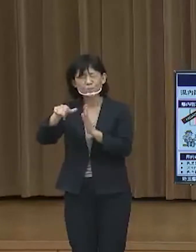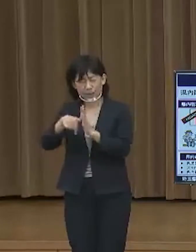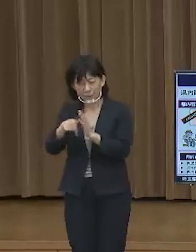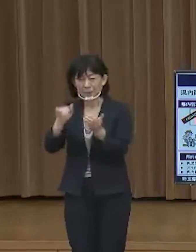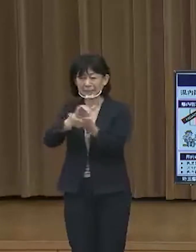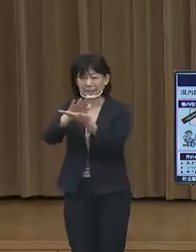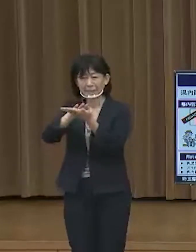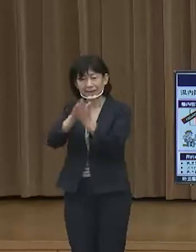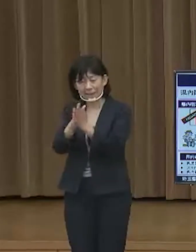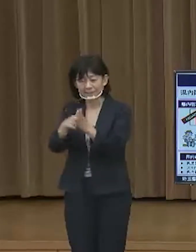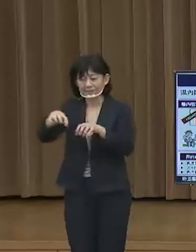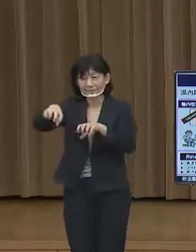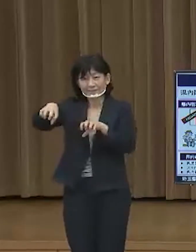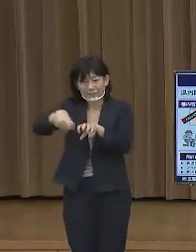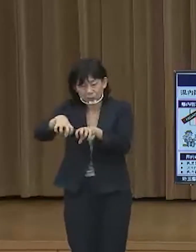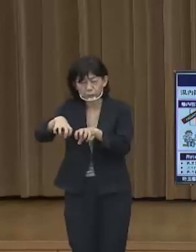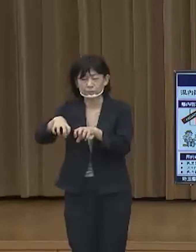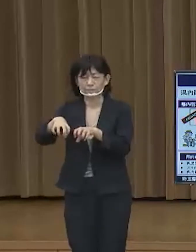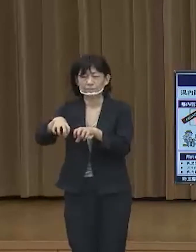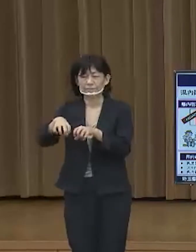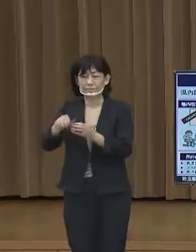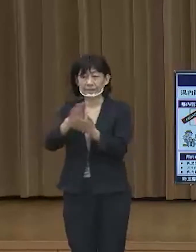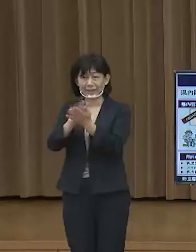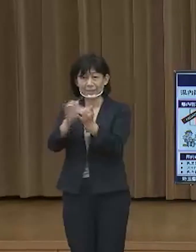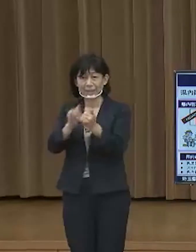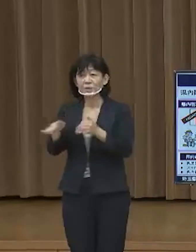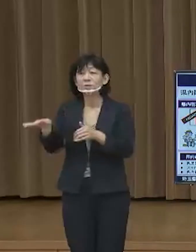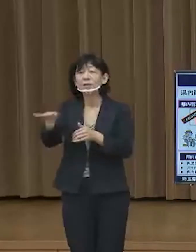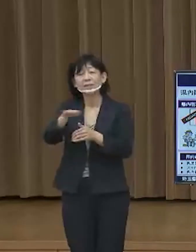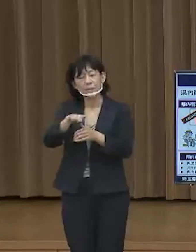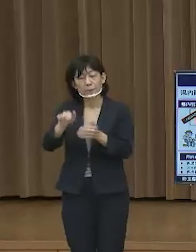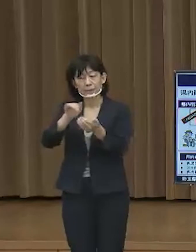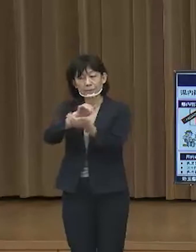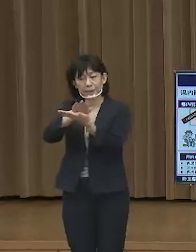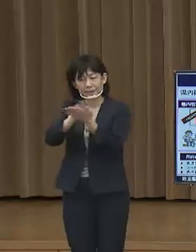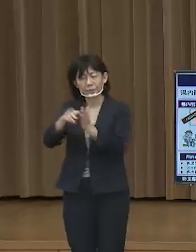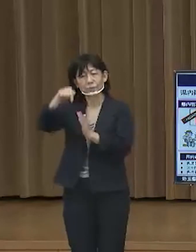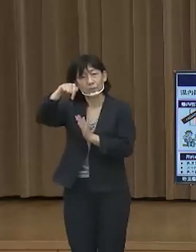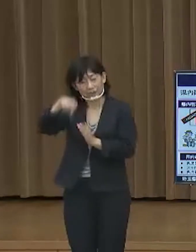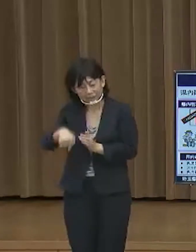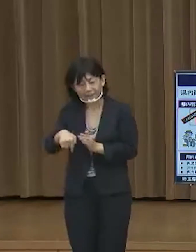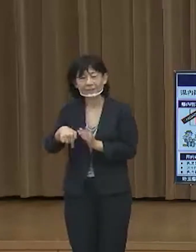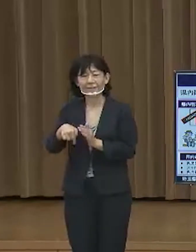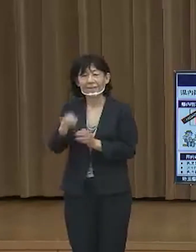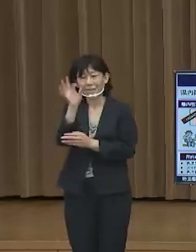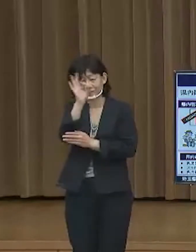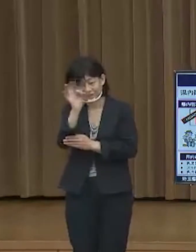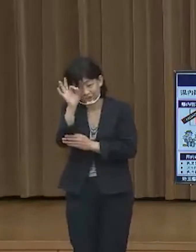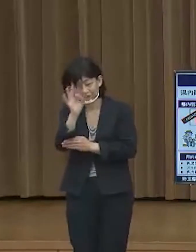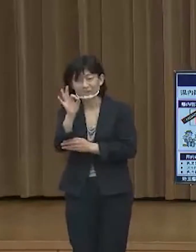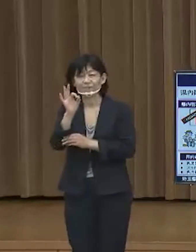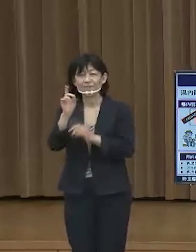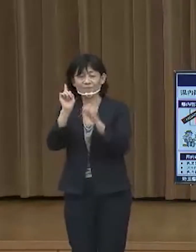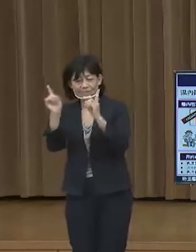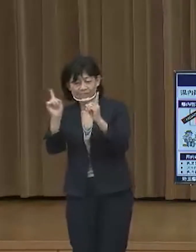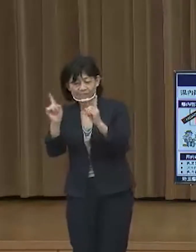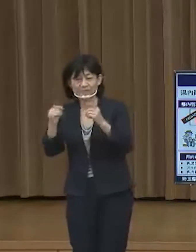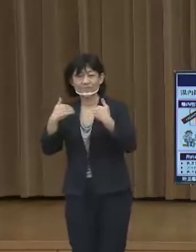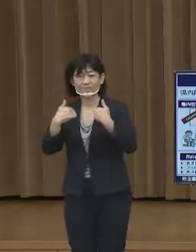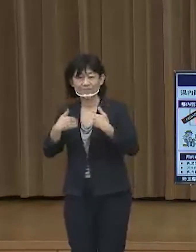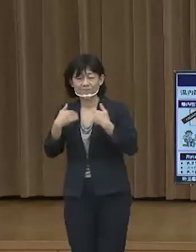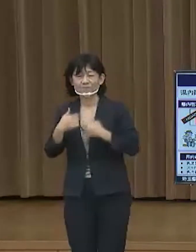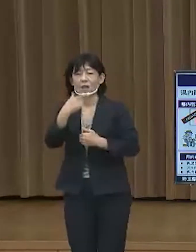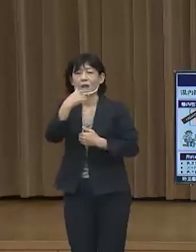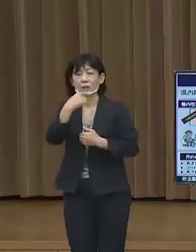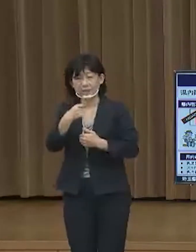県、埼玉県民の皆様には県内でなるべくお楽しみをいただきたいとお願いをして